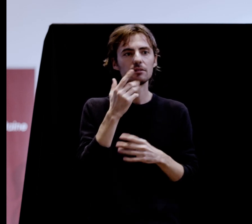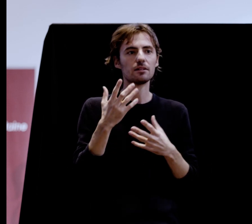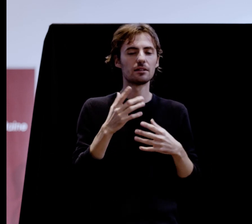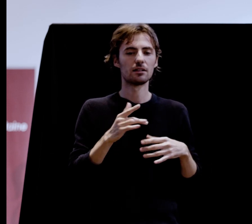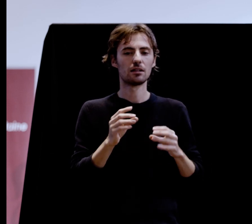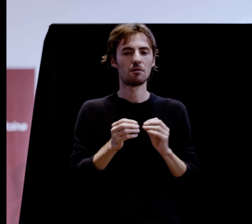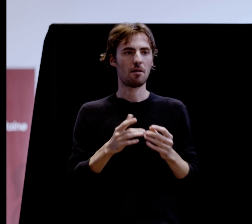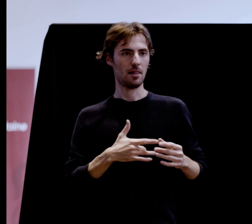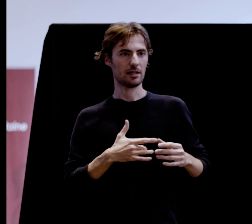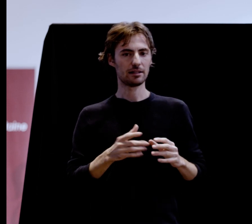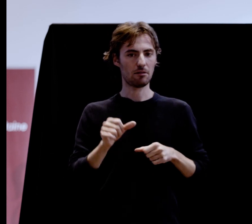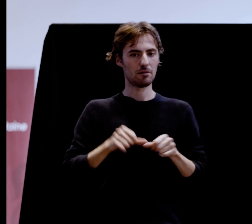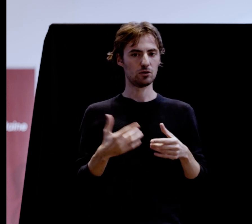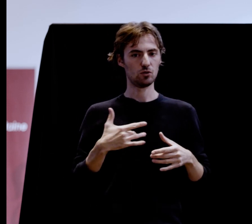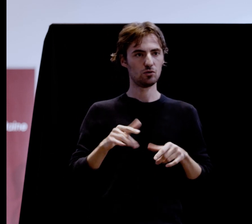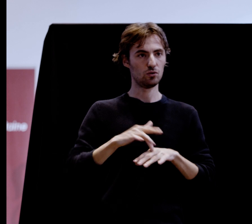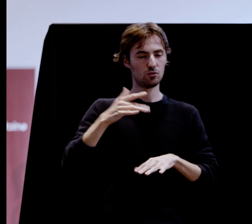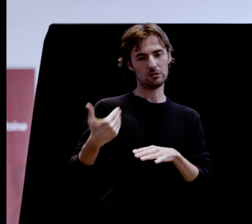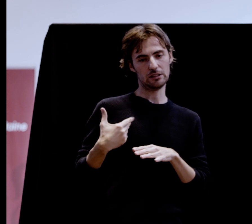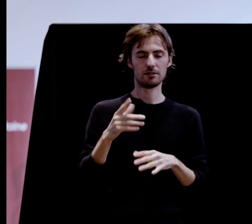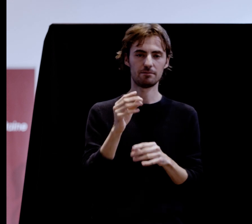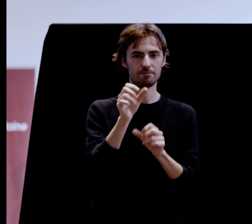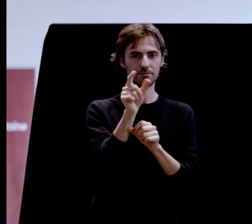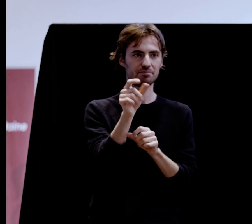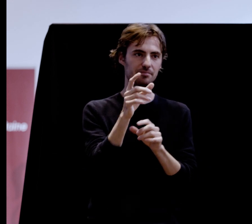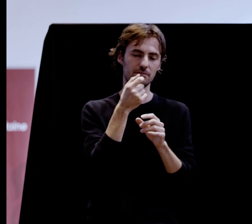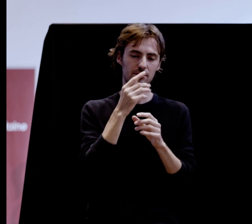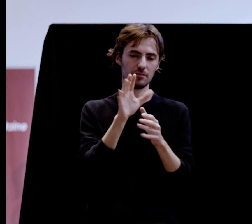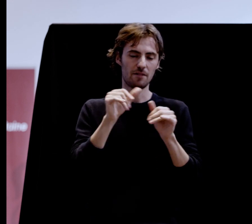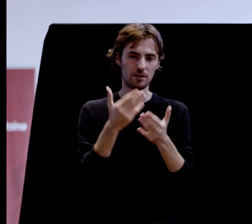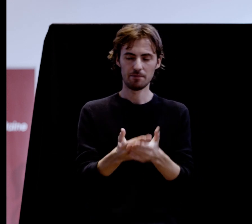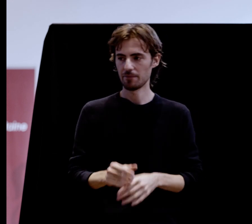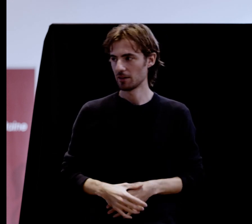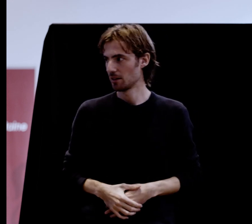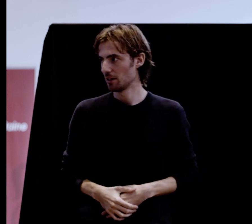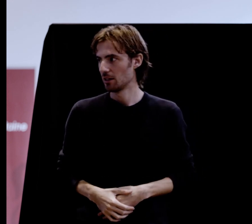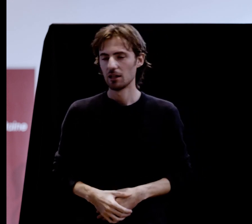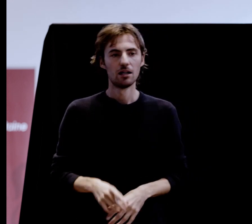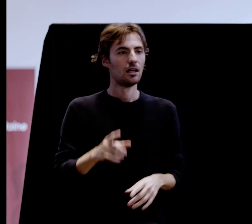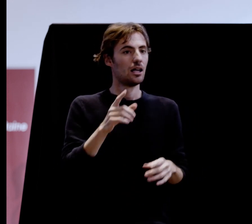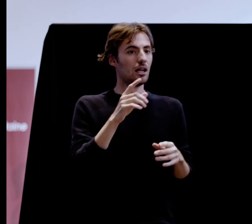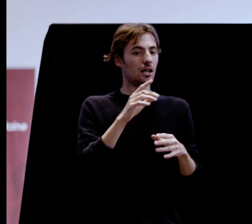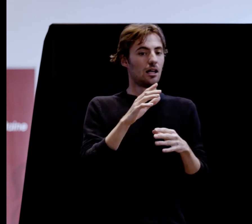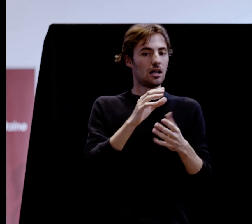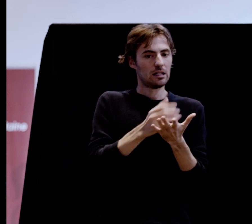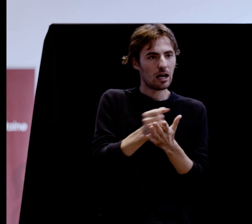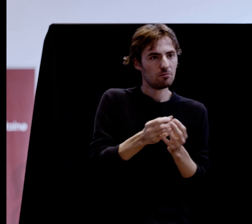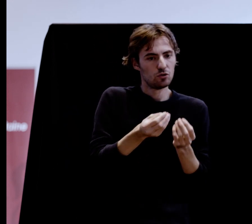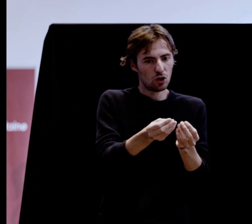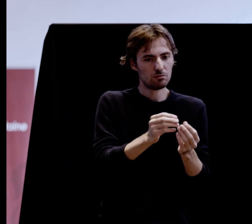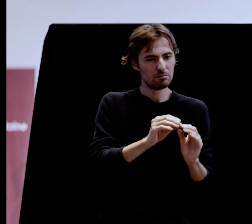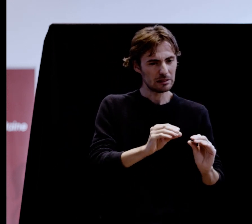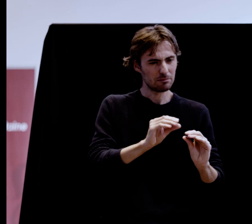cardiaque qui a été opérée. Pas dans toutes, mais dans la plupart. Donc les patchs, la crème, qui sont donnés par toutes petites doses, qu'on va